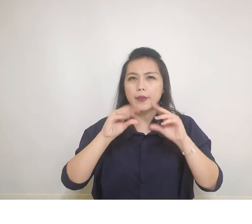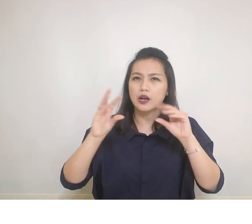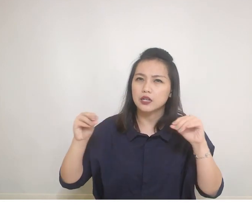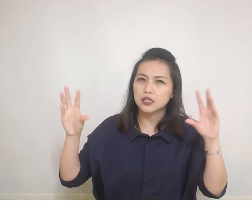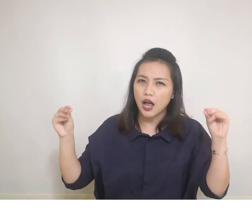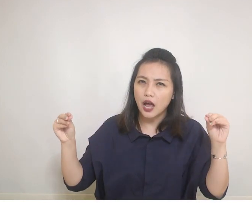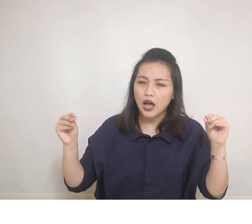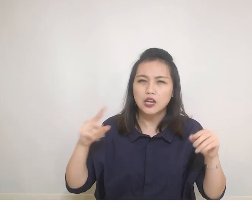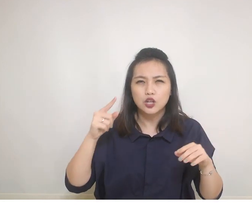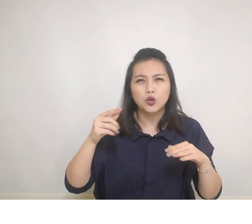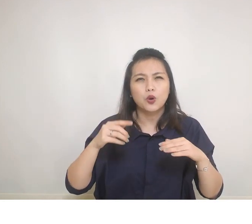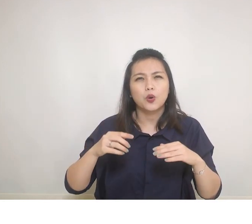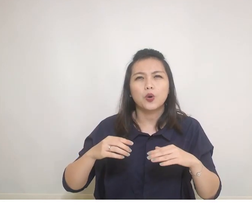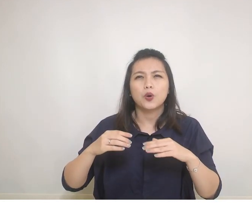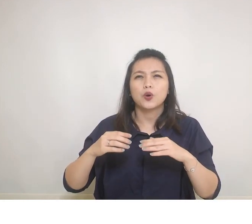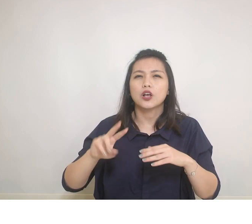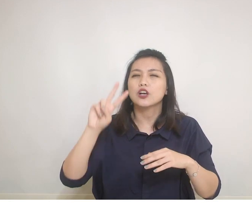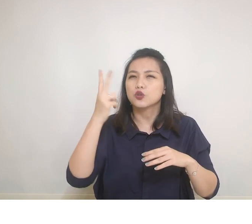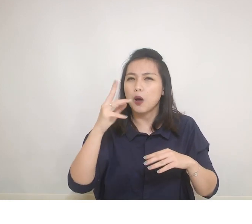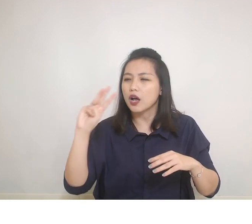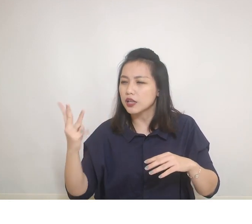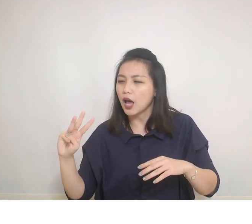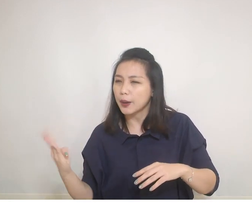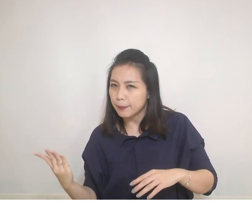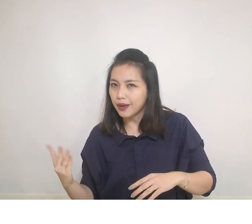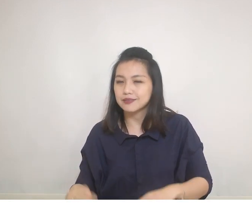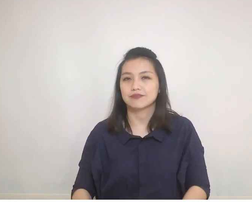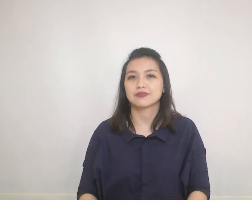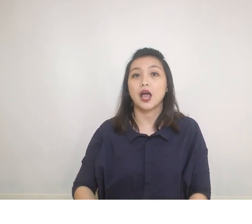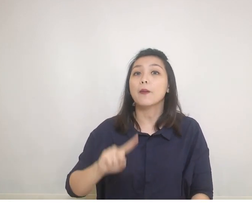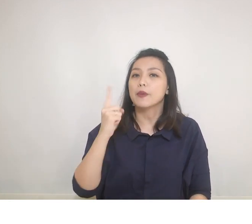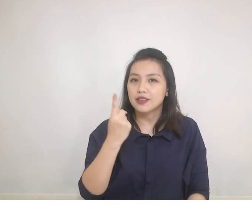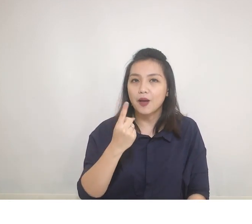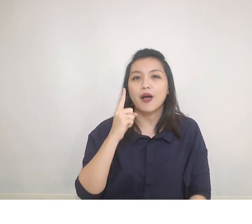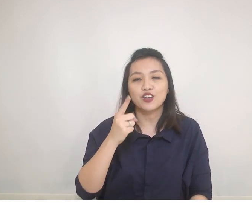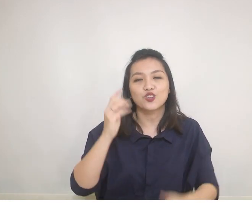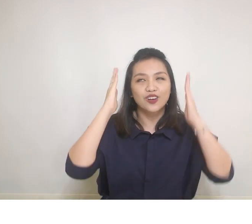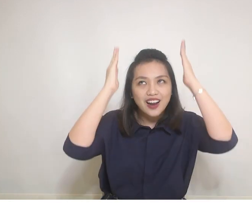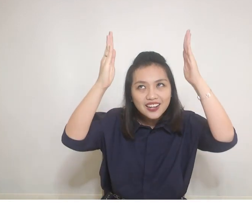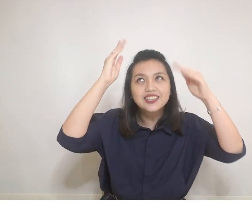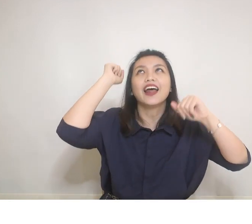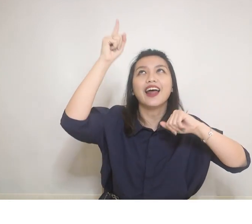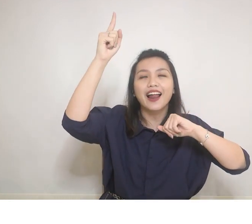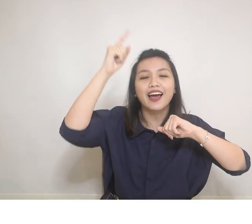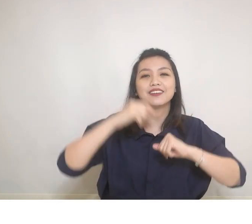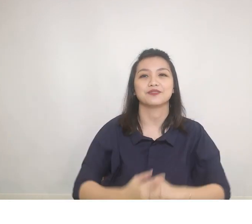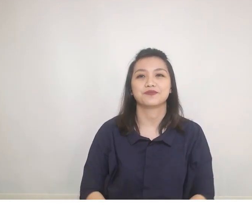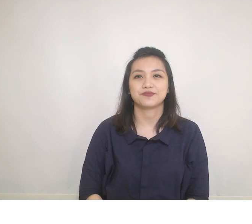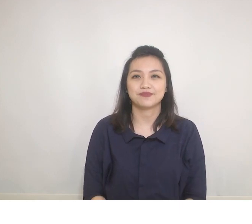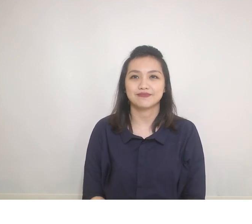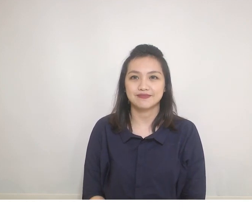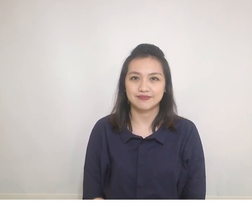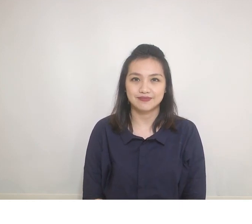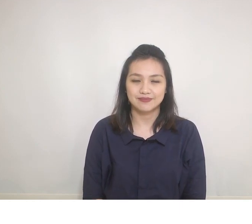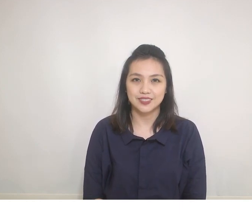Tuhan. Pasti Anda tidak mengasihi Tuhan. Pasti Anda tidak mengindahkan Tuhan. Anda akan belain uang dan